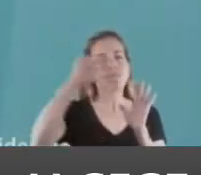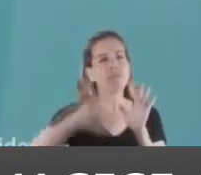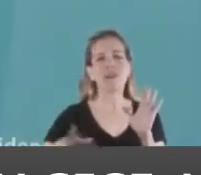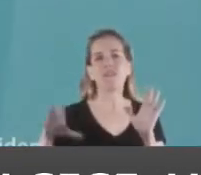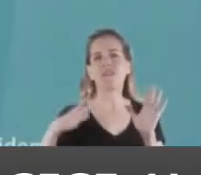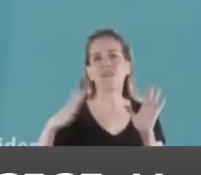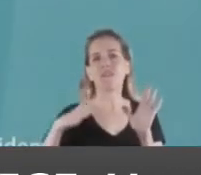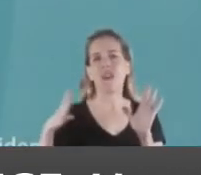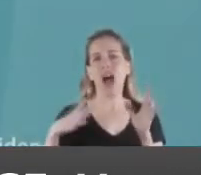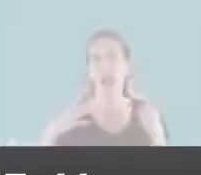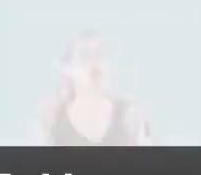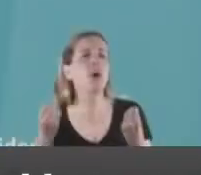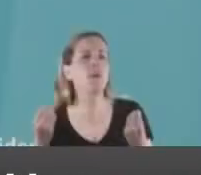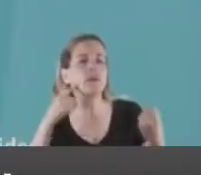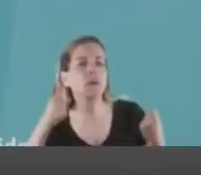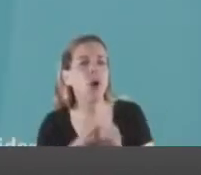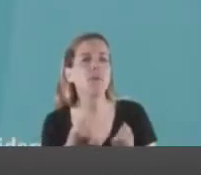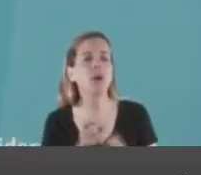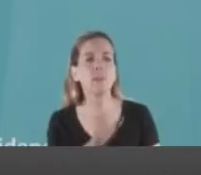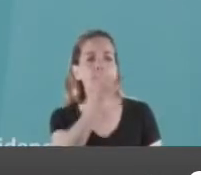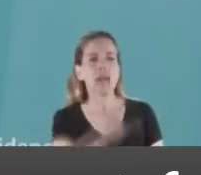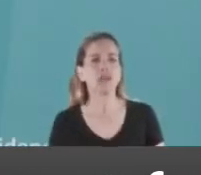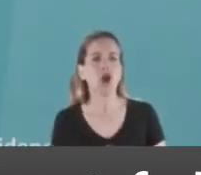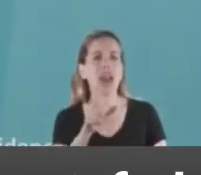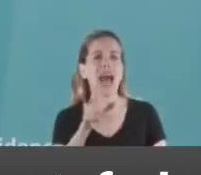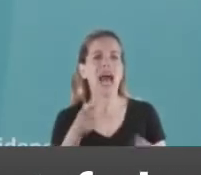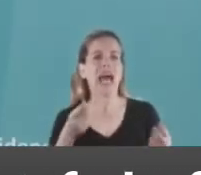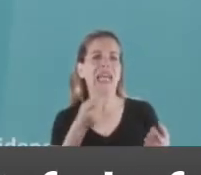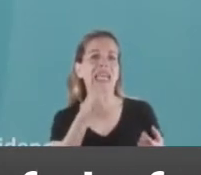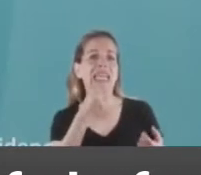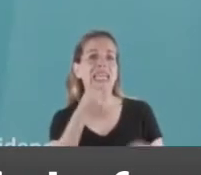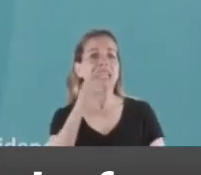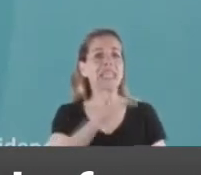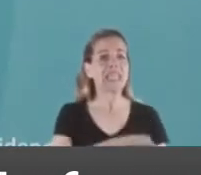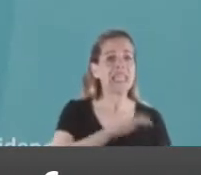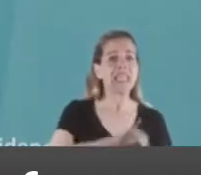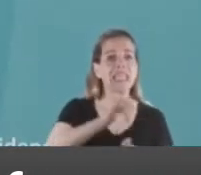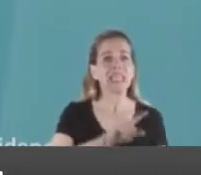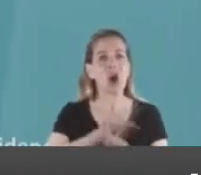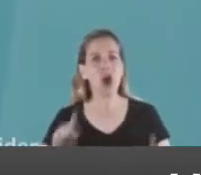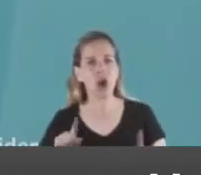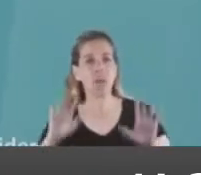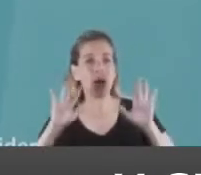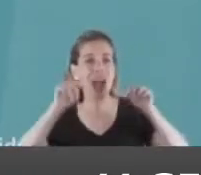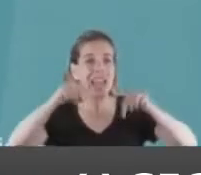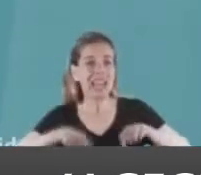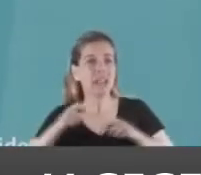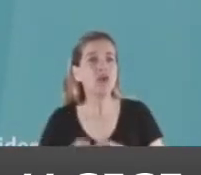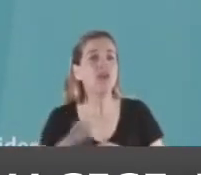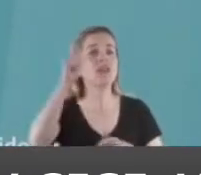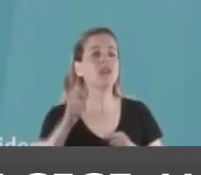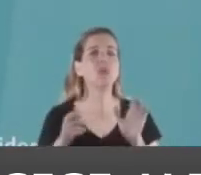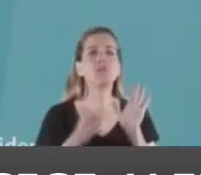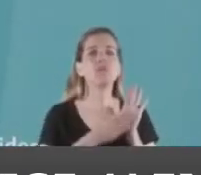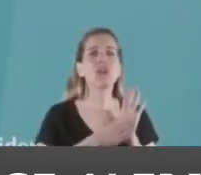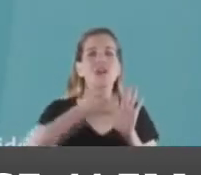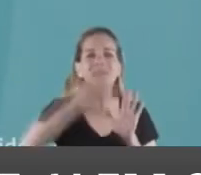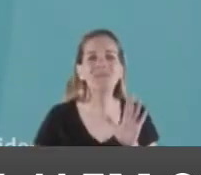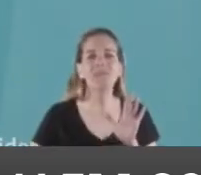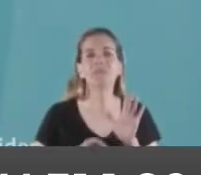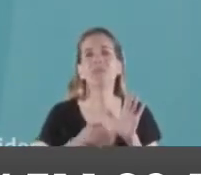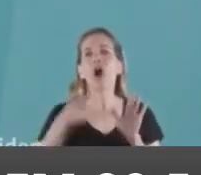que tiene ese alegato. Y que en este caso, en el alegato, en toda esta causa, no hay ninguna prueba que incrimine a